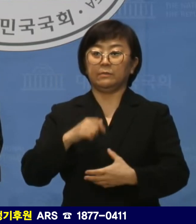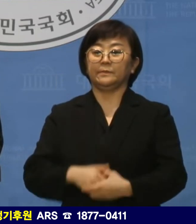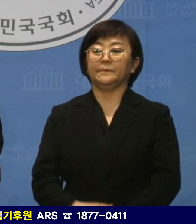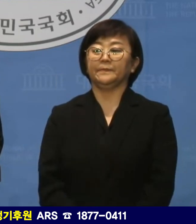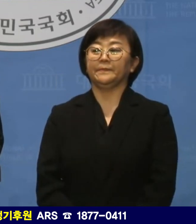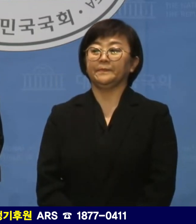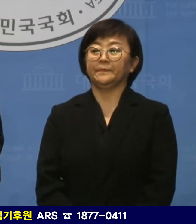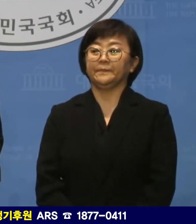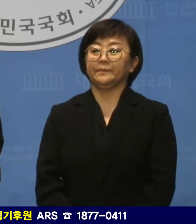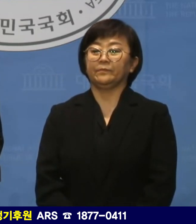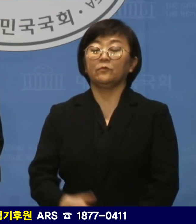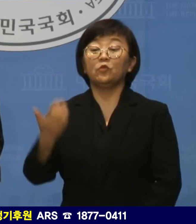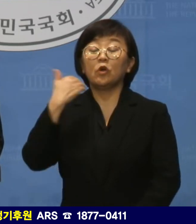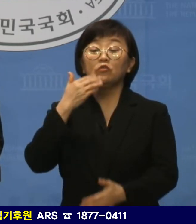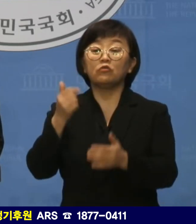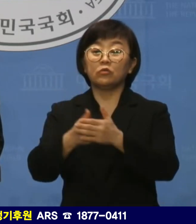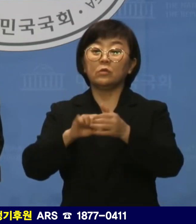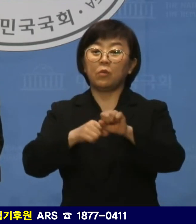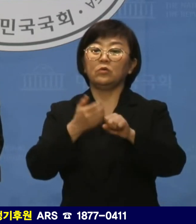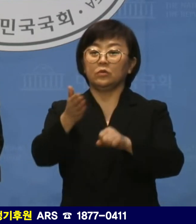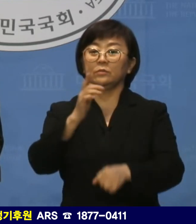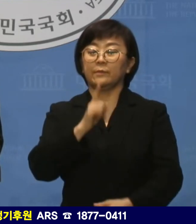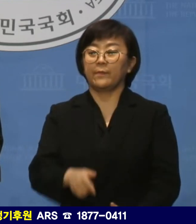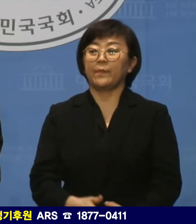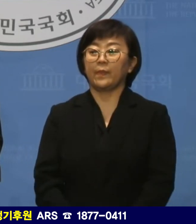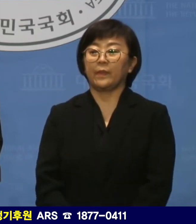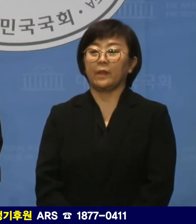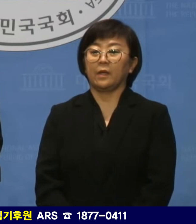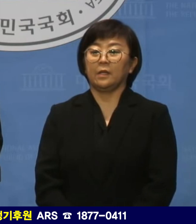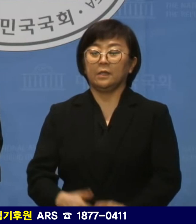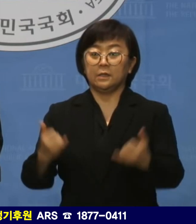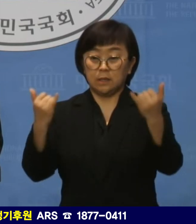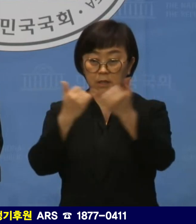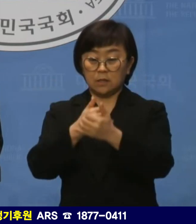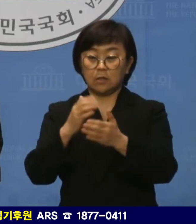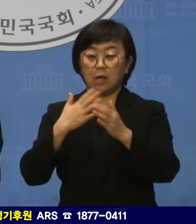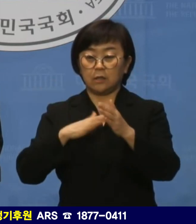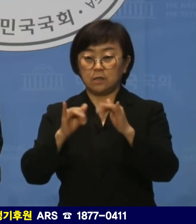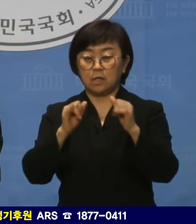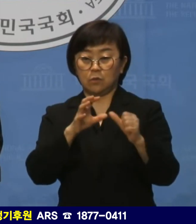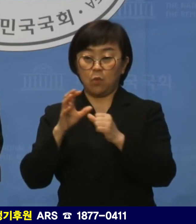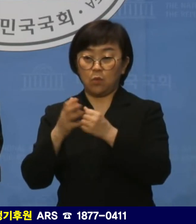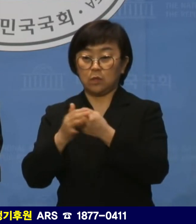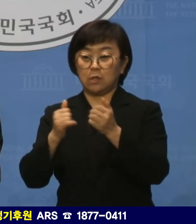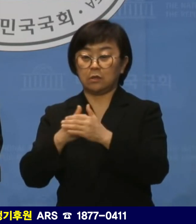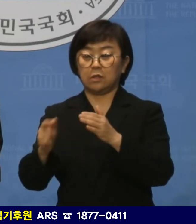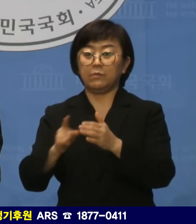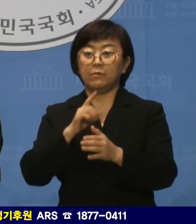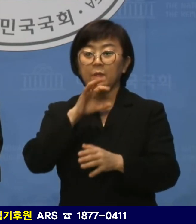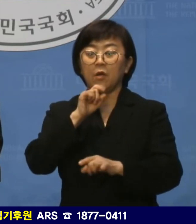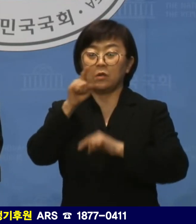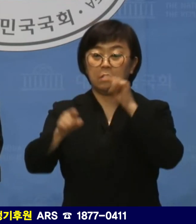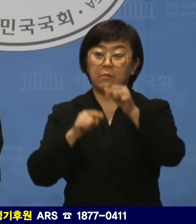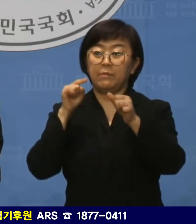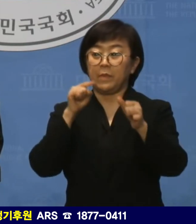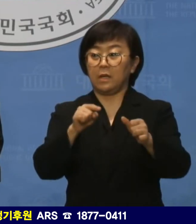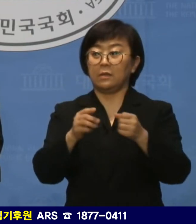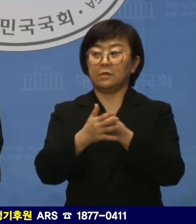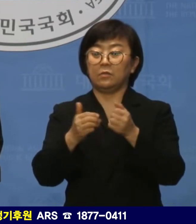상식입니까? 누가 누구를 처벌하겠다는 것입니까? 친인척과 지인들까지 총동원해 민원을